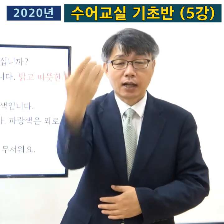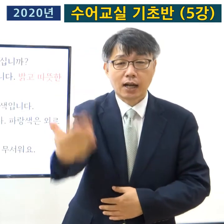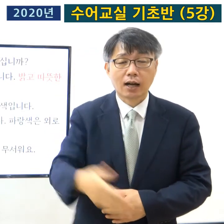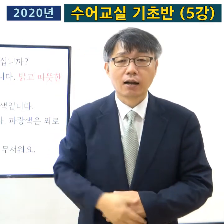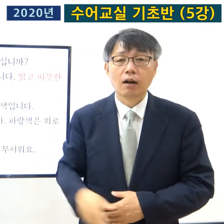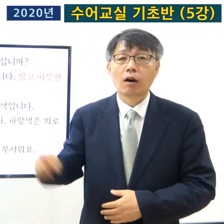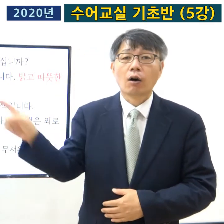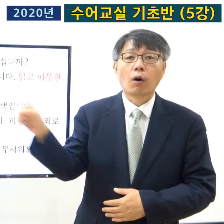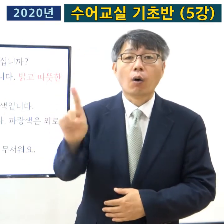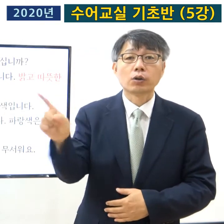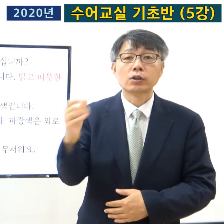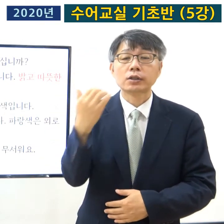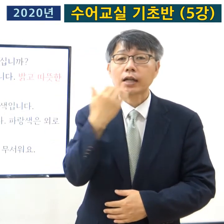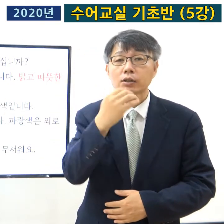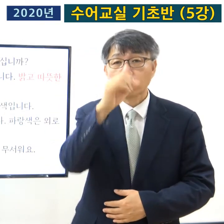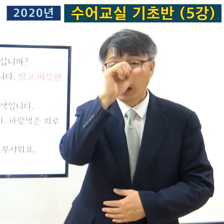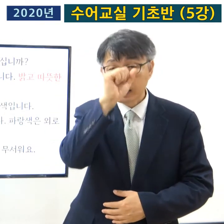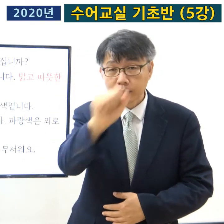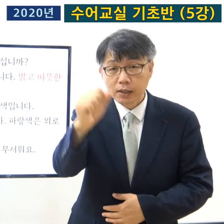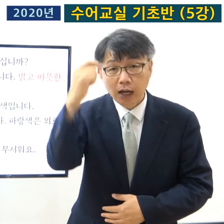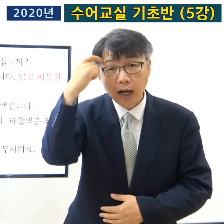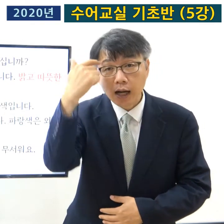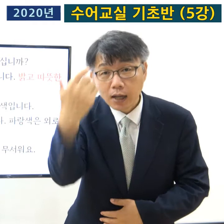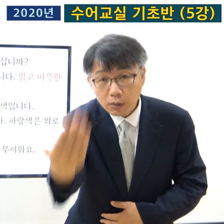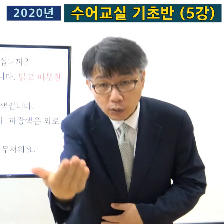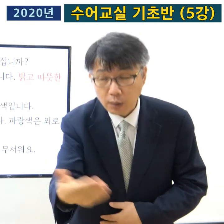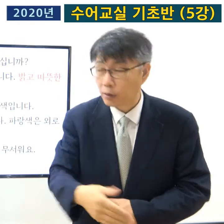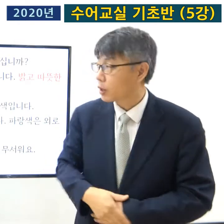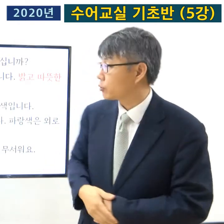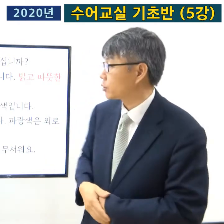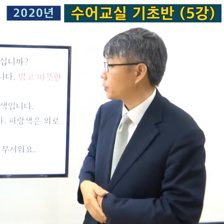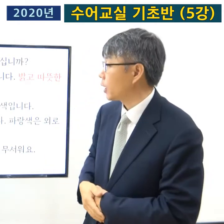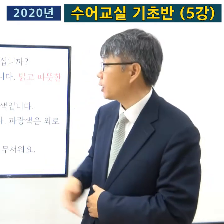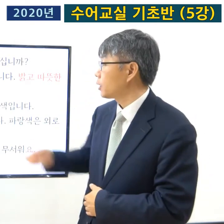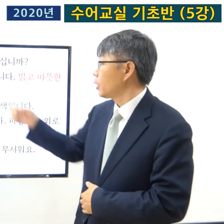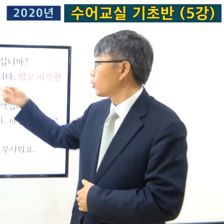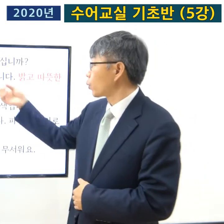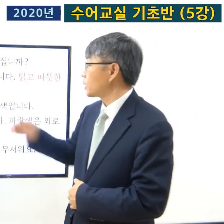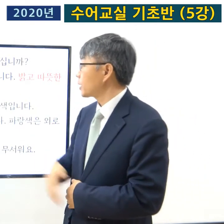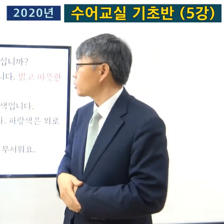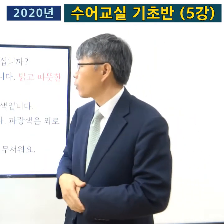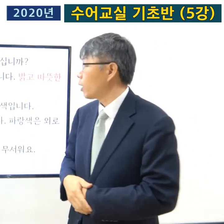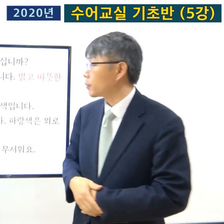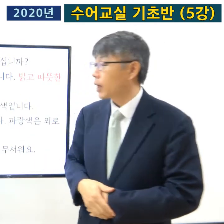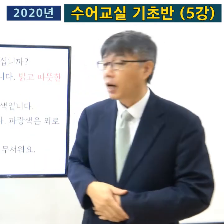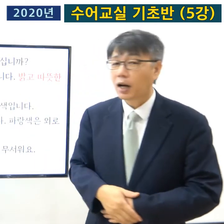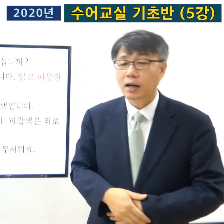좋아하십니까? 어떤 색을 좋아하십니까? 이렇게 표현할 수 있습니다. 노란색을 좋아합니다.